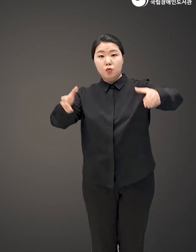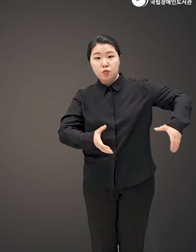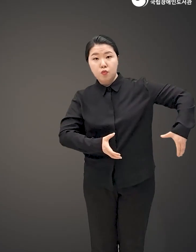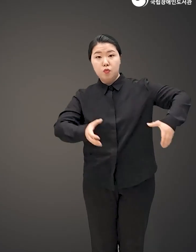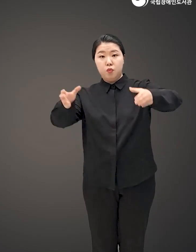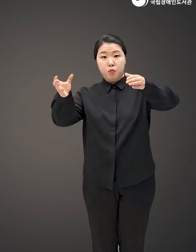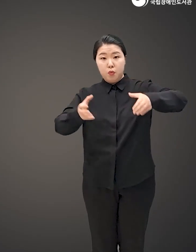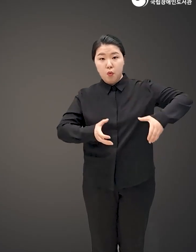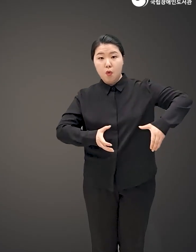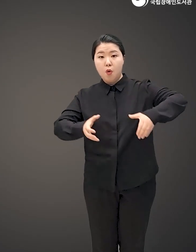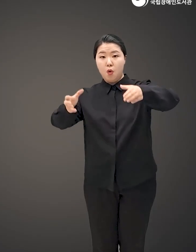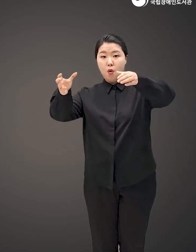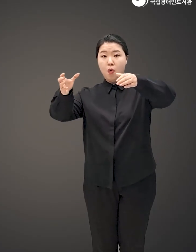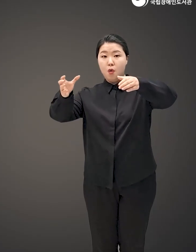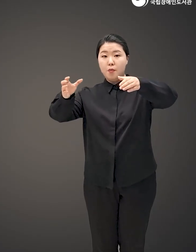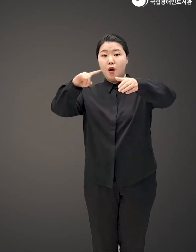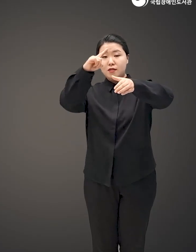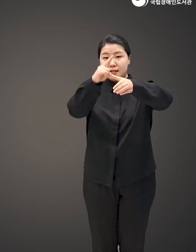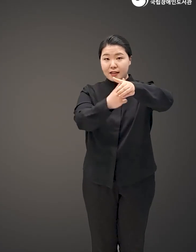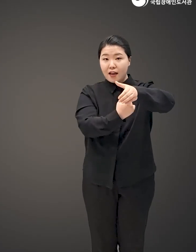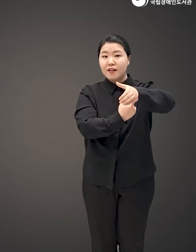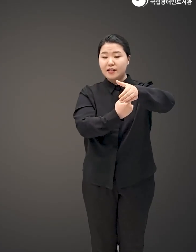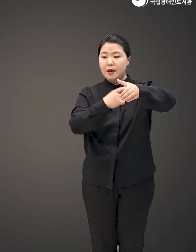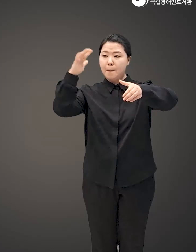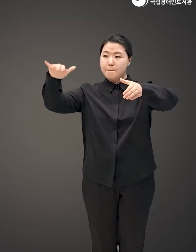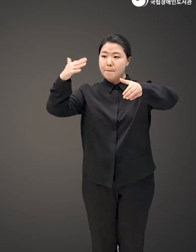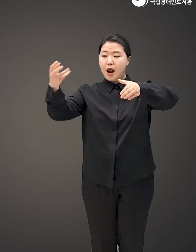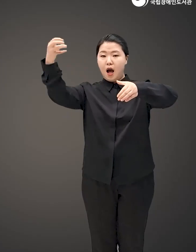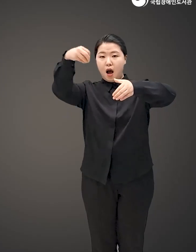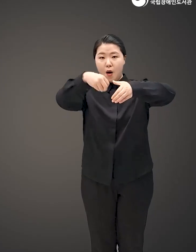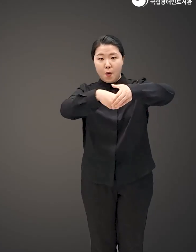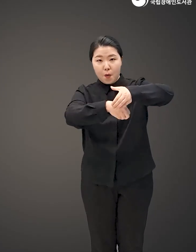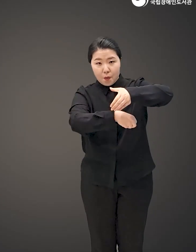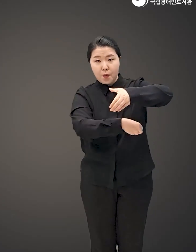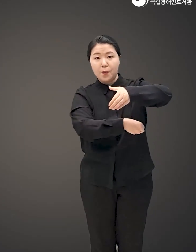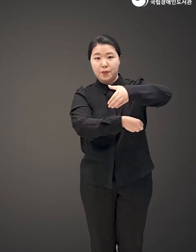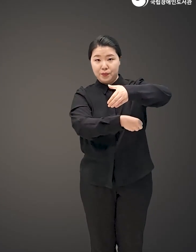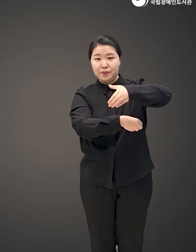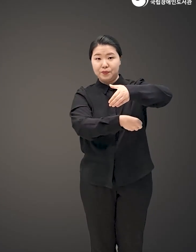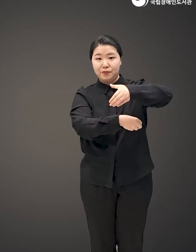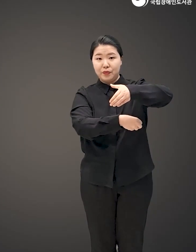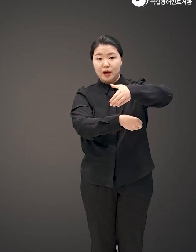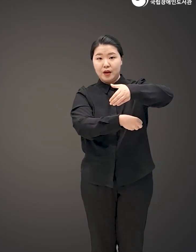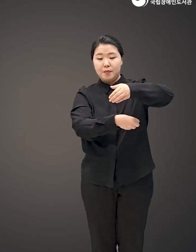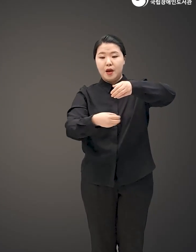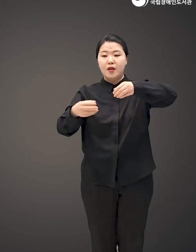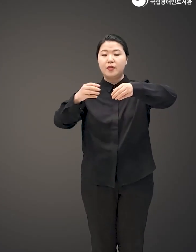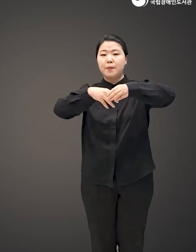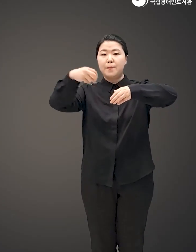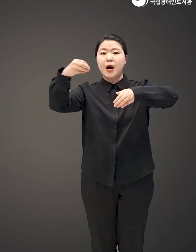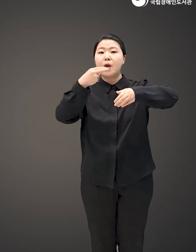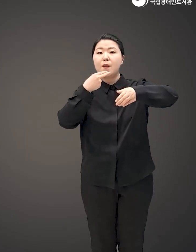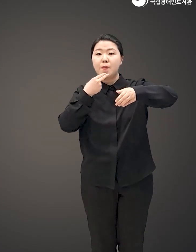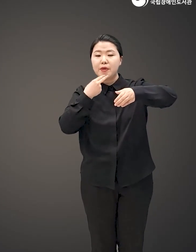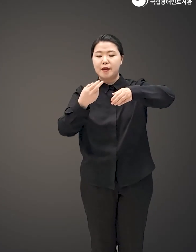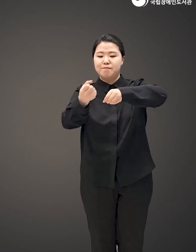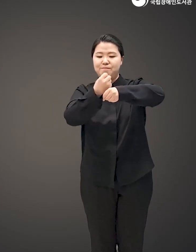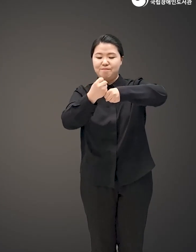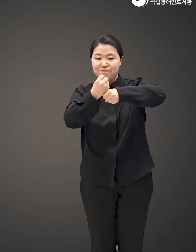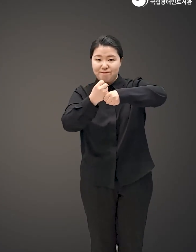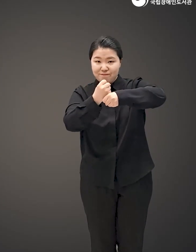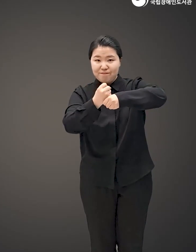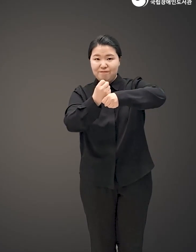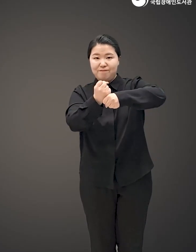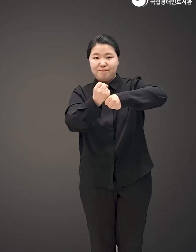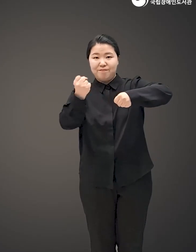휘두르다 보면 여기에 저절로 바람이 들어오게 됩니다. 들어온 바람이 나가지 못하게